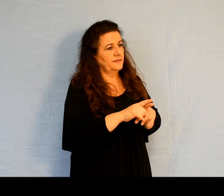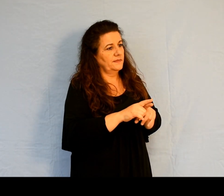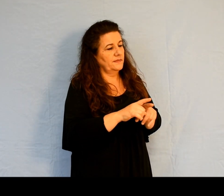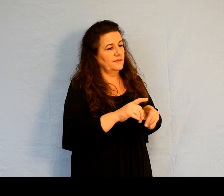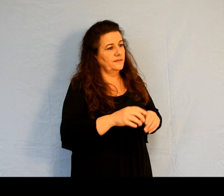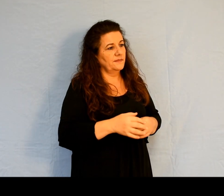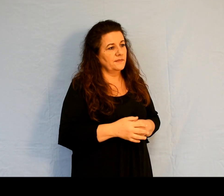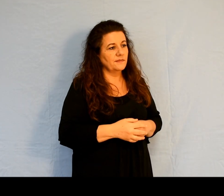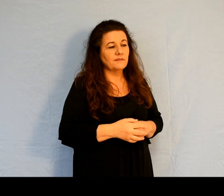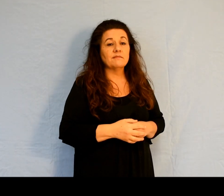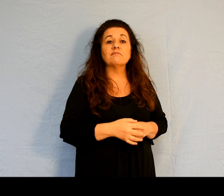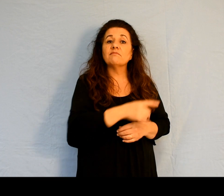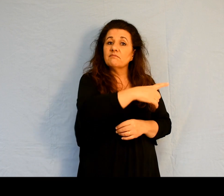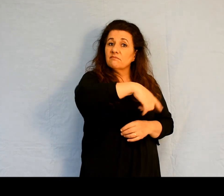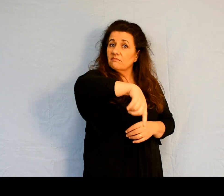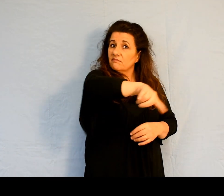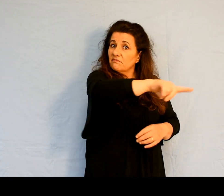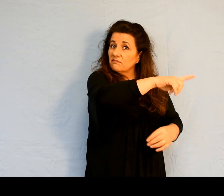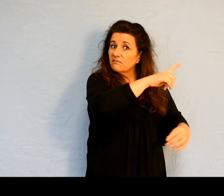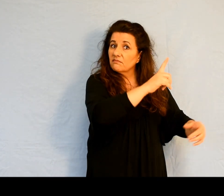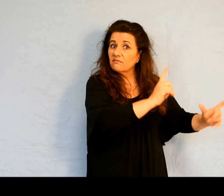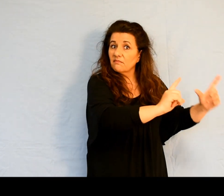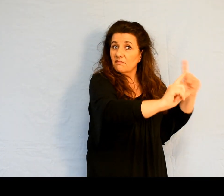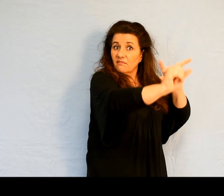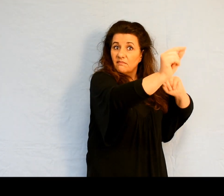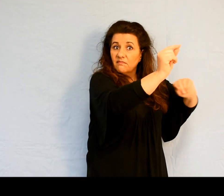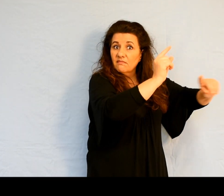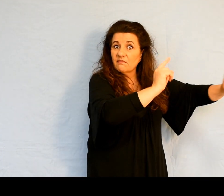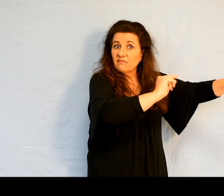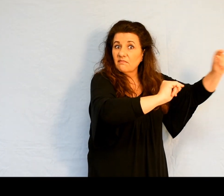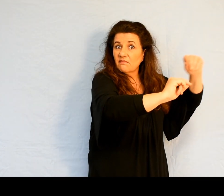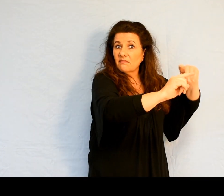Et ils s'en iront, ceux-ci, au